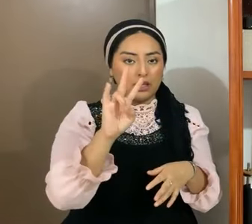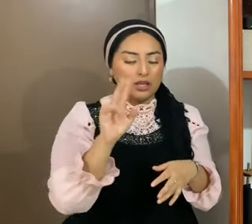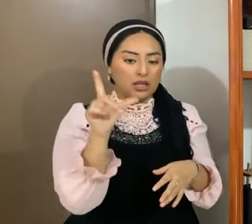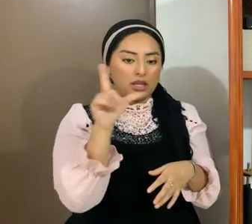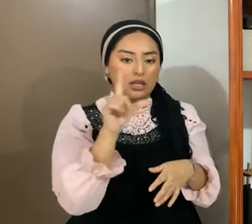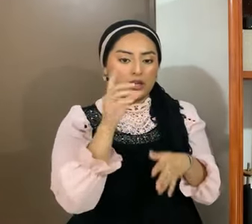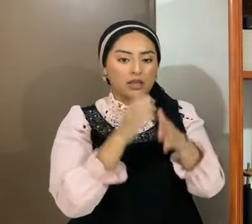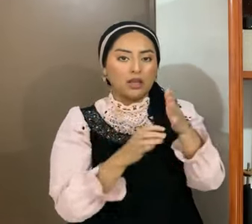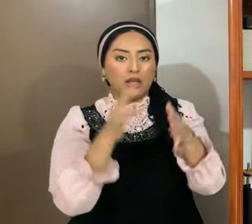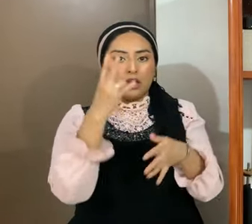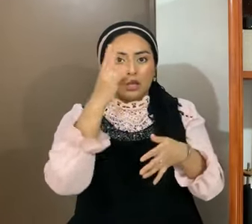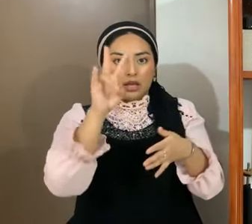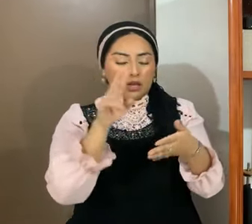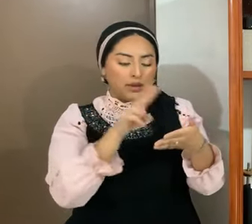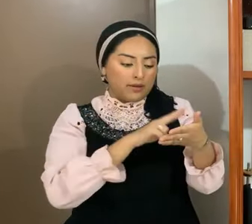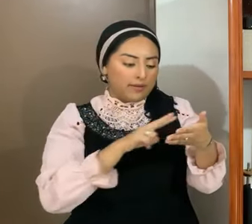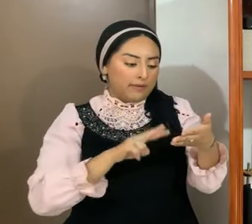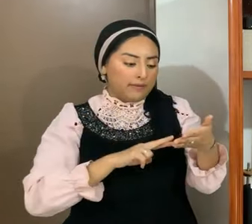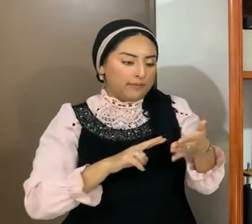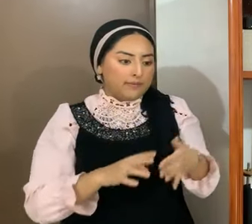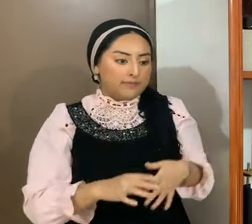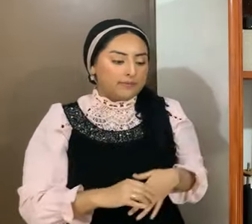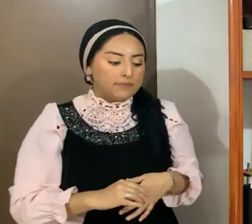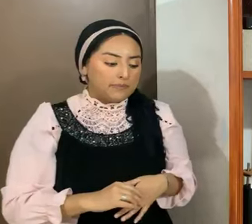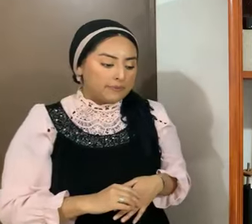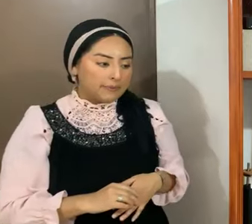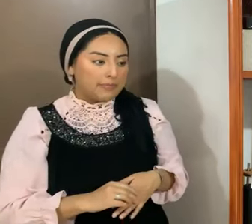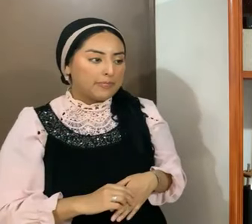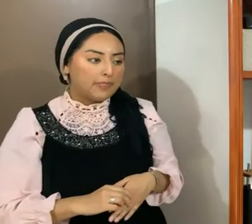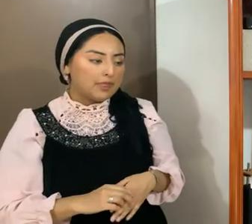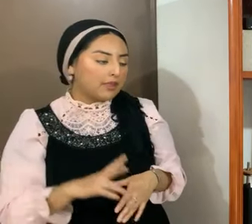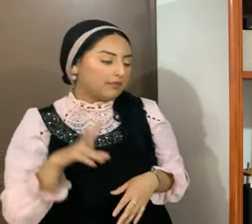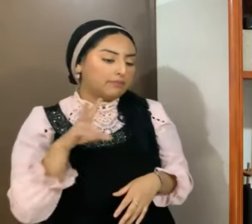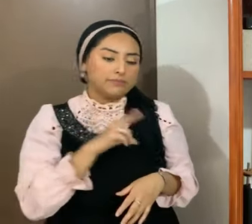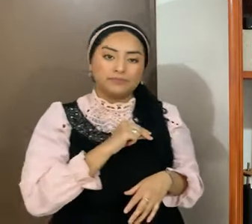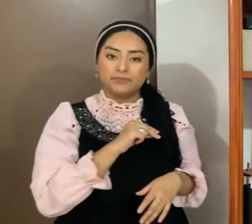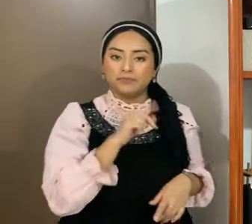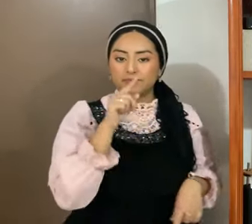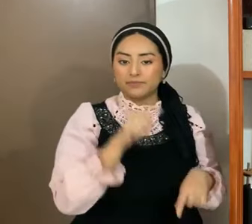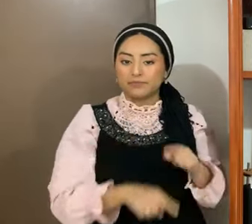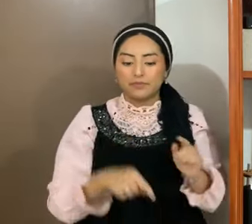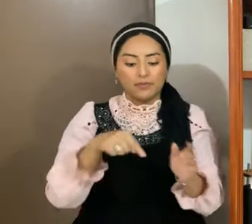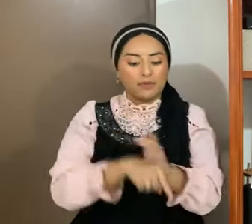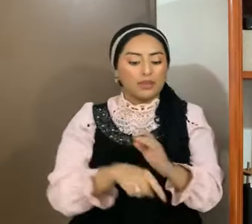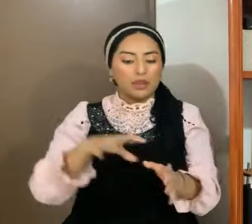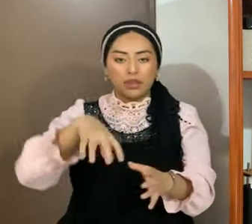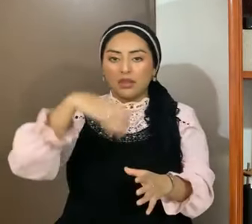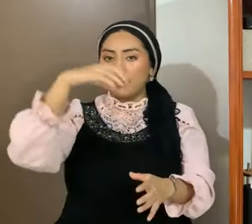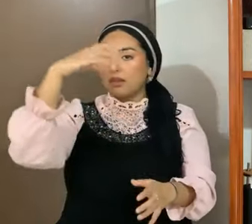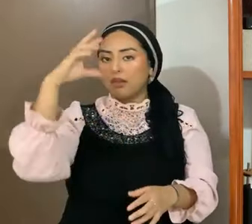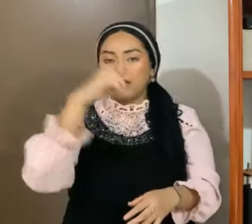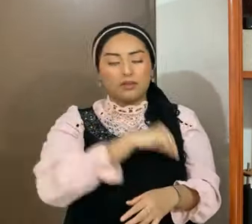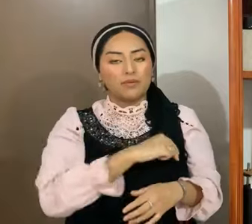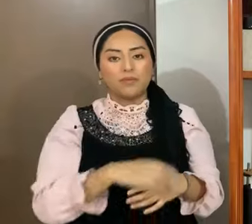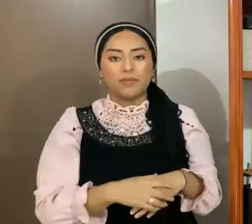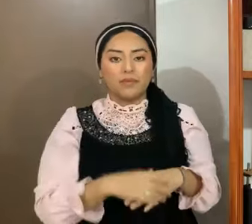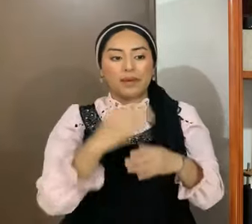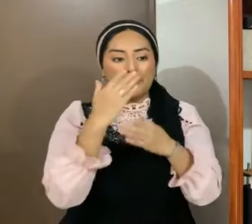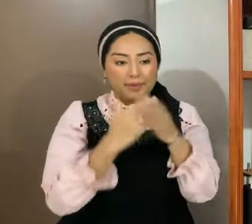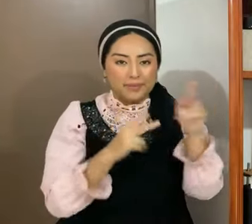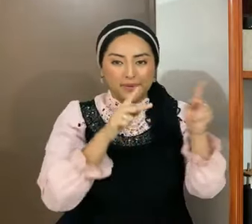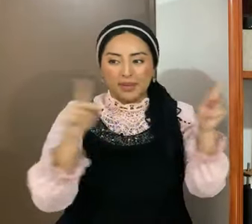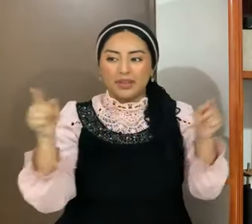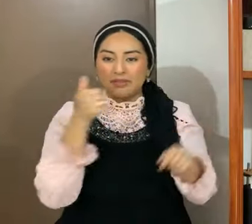Vamos a Levítico 17 y vamos a verlo. No se puede hacer sacrificios. Todos aquellos que a veces